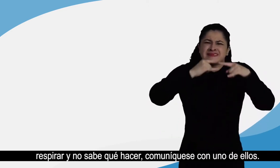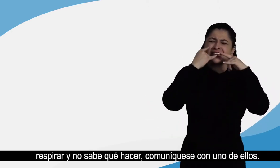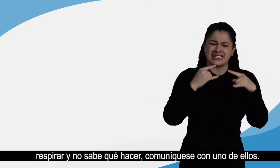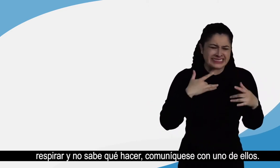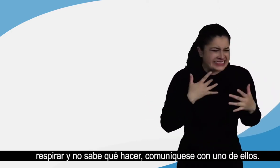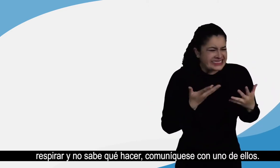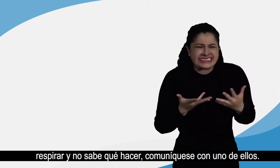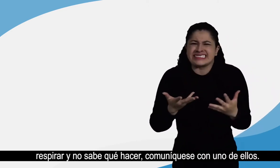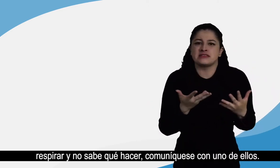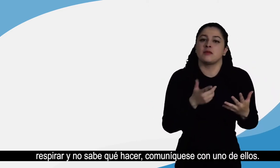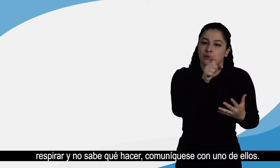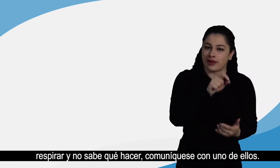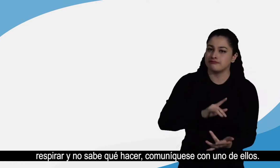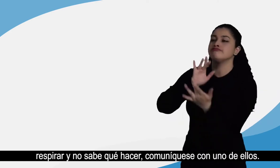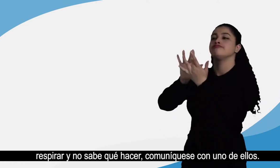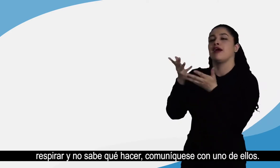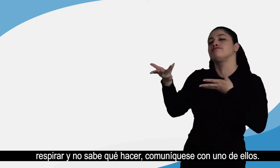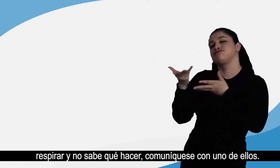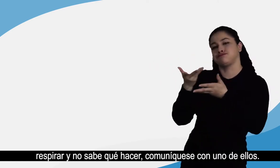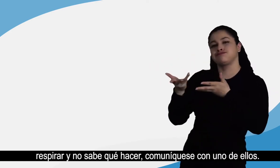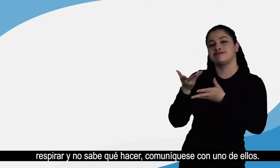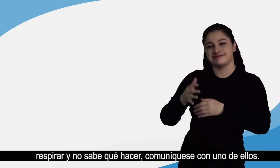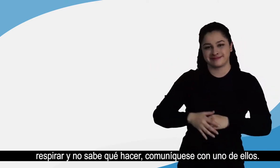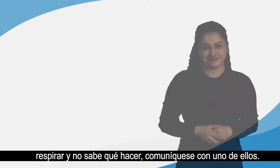respirar y no sabe qué hacer Comuníquese con uno de ellos